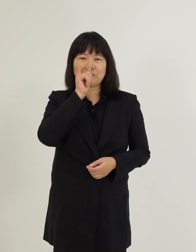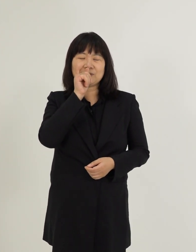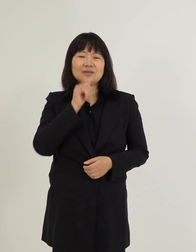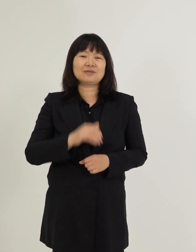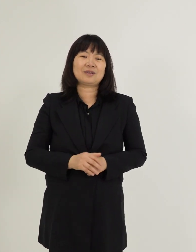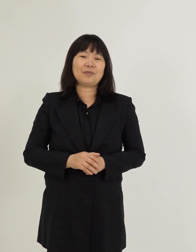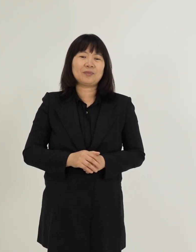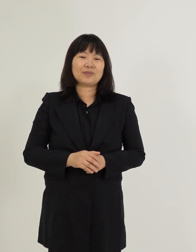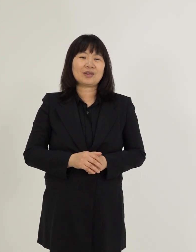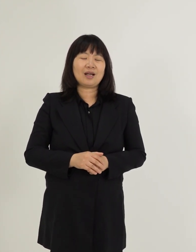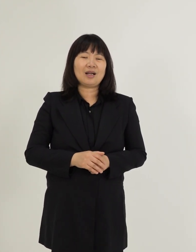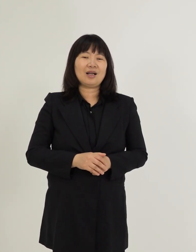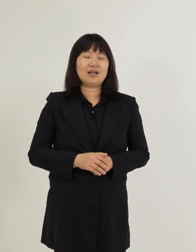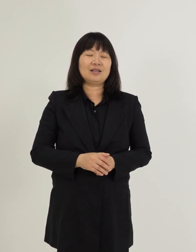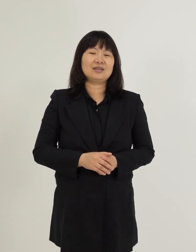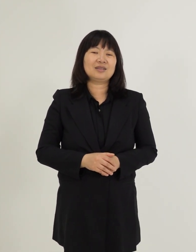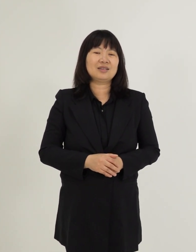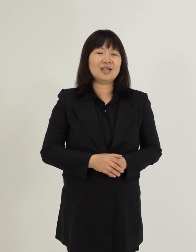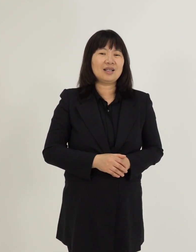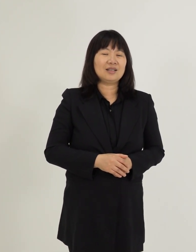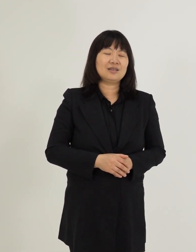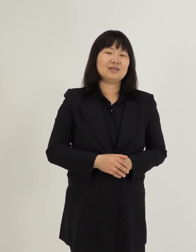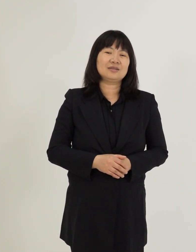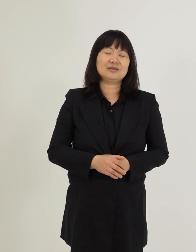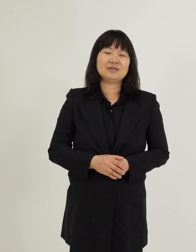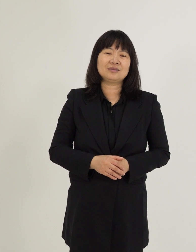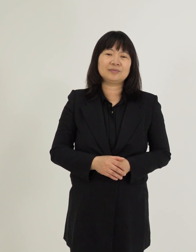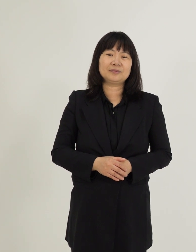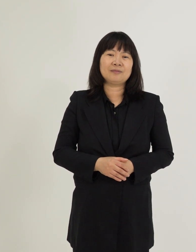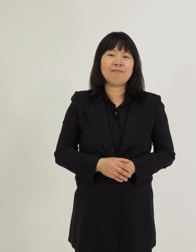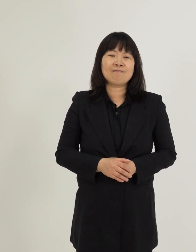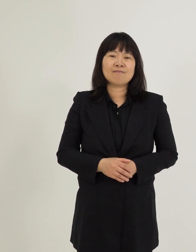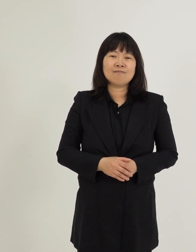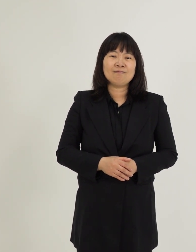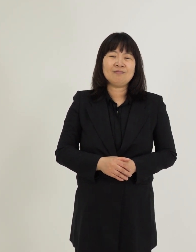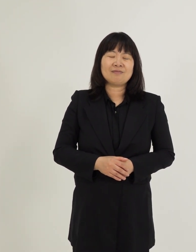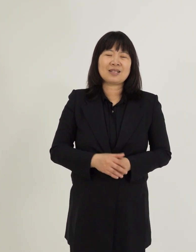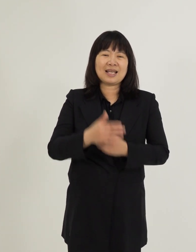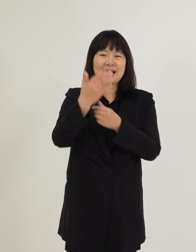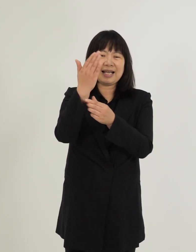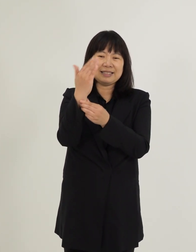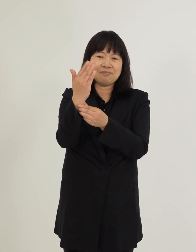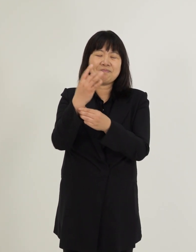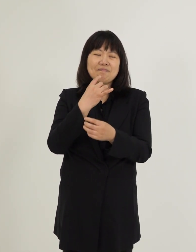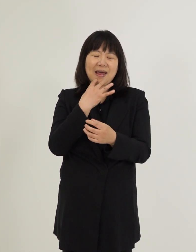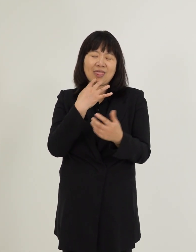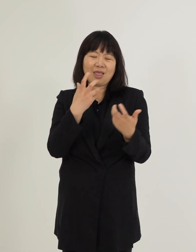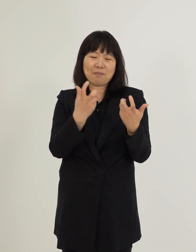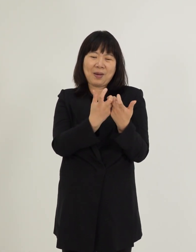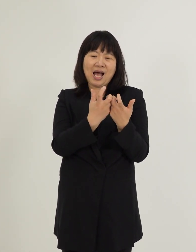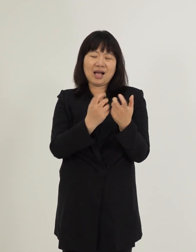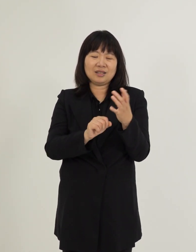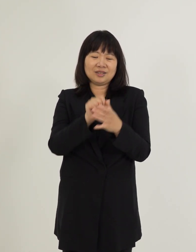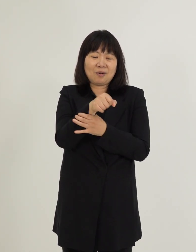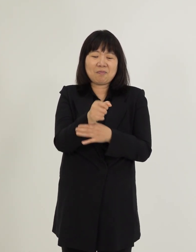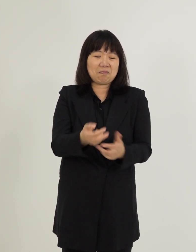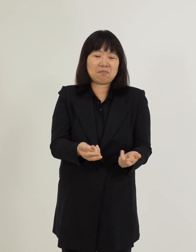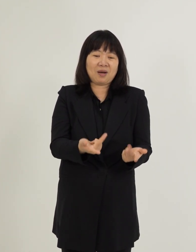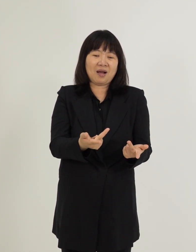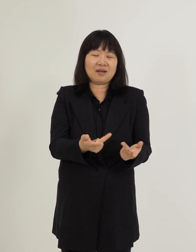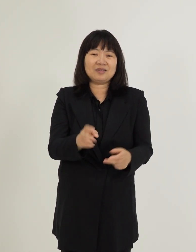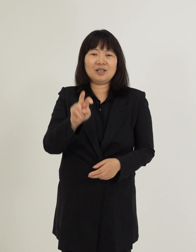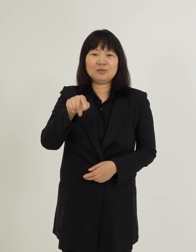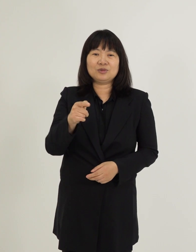성전과 종교 지도자들을 얘기하는 거예요. 잎만 무성한 무화과 나무. 무화과 나무는 종종